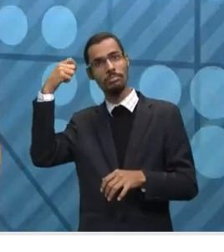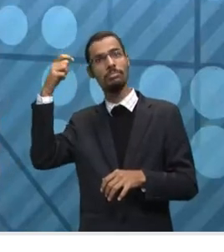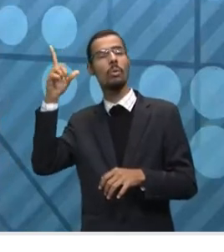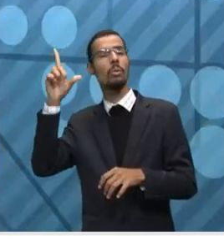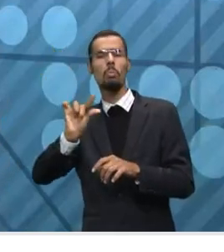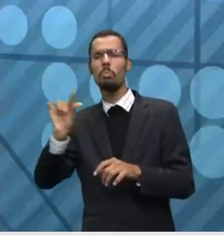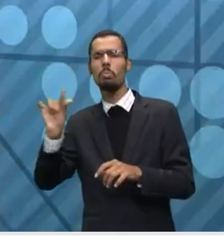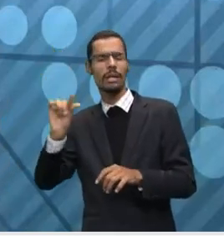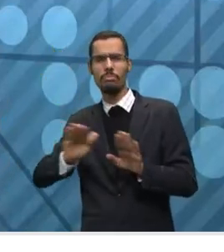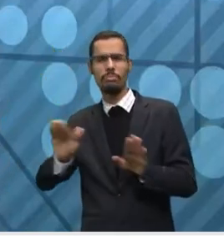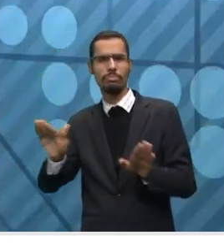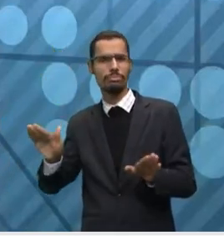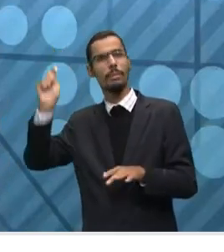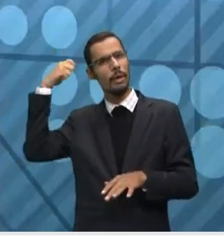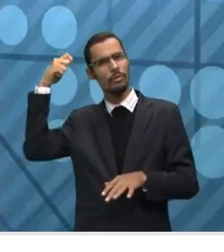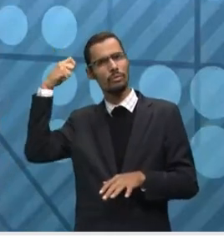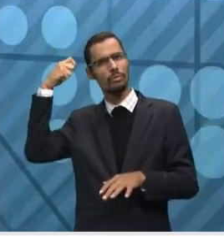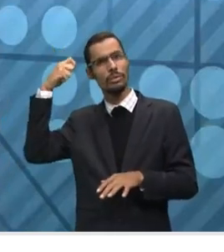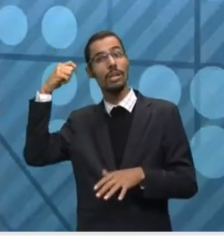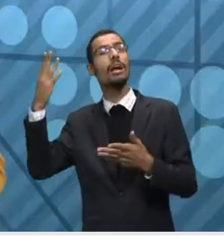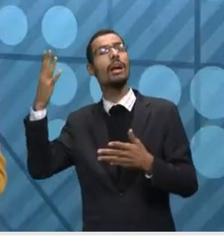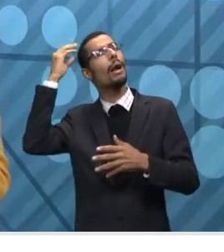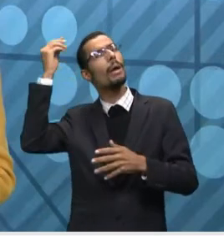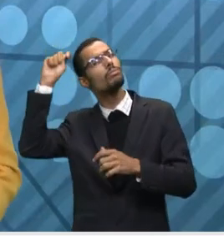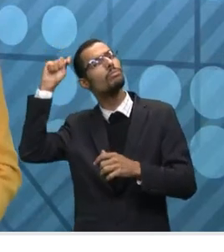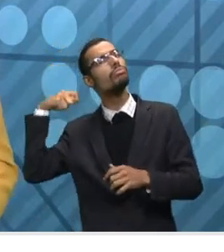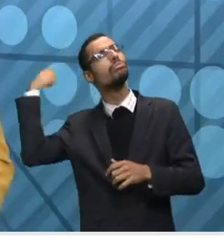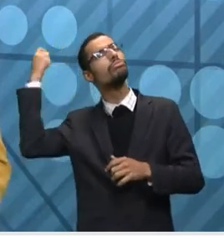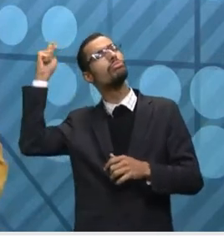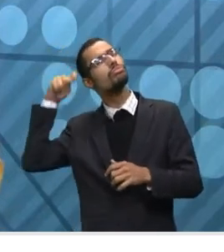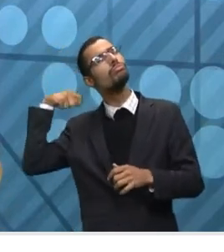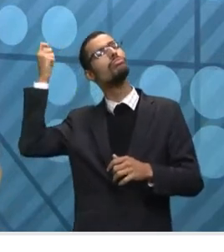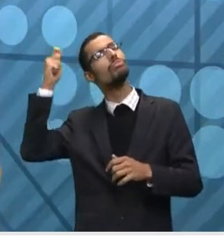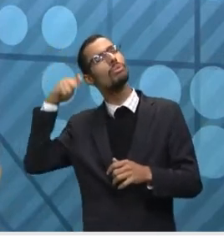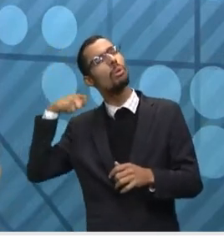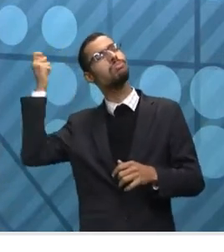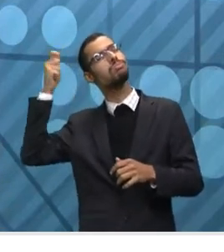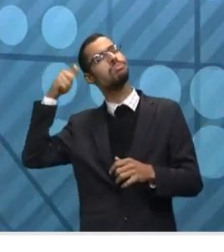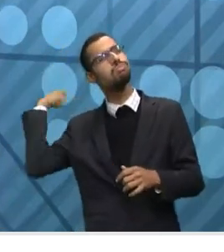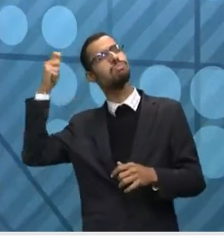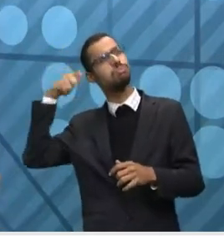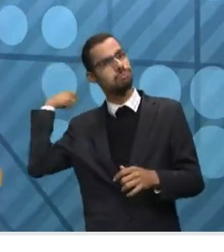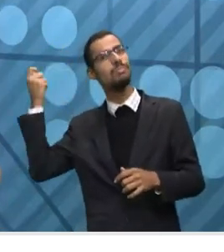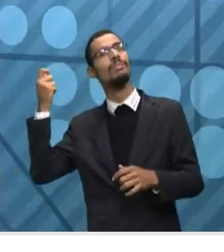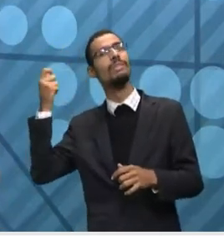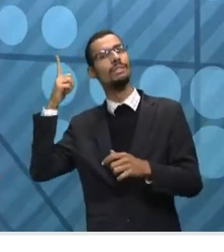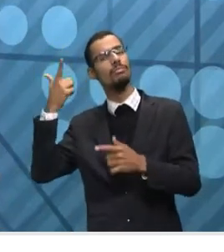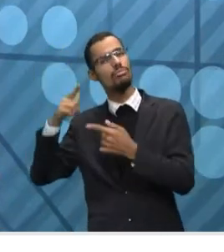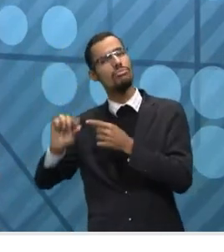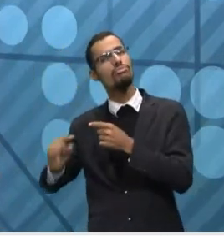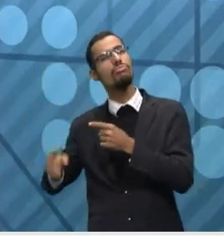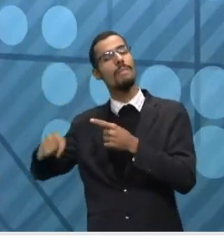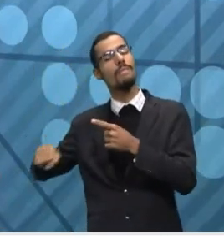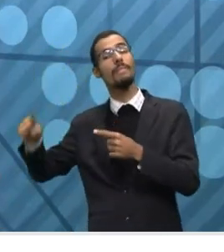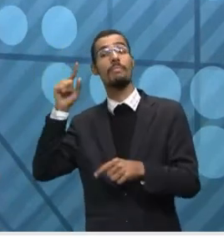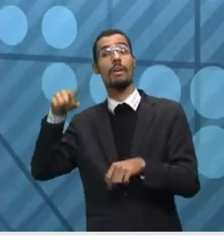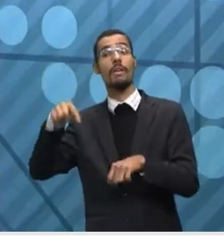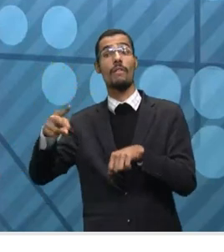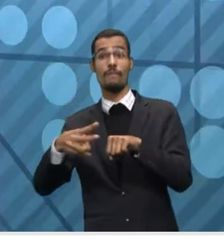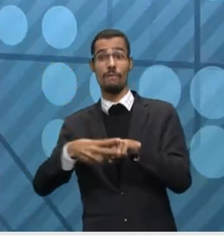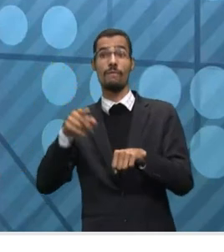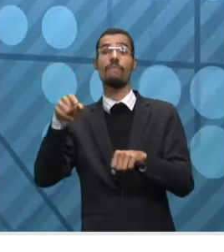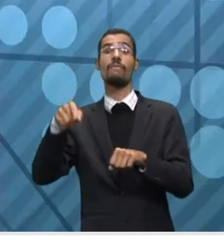movimento curto e repetido. Pente. E pentear o cabelo? Movimento longo, tá? Então, sempre o verbo